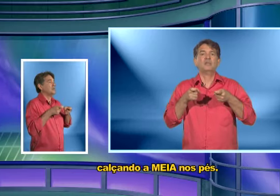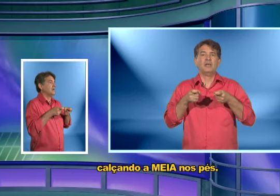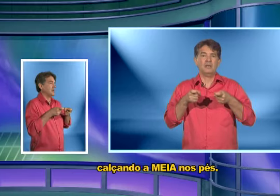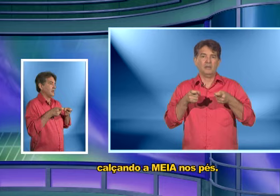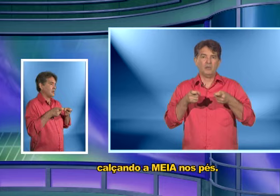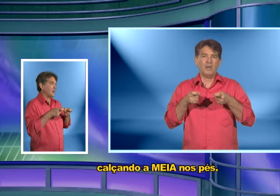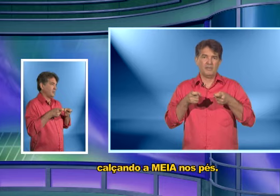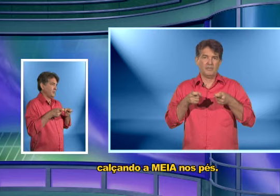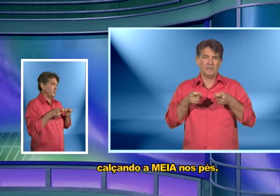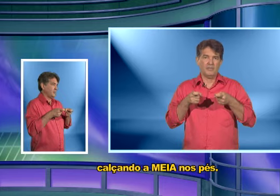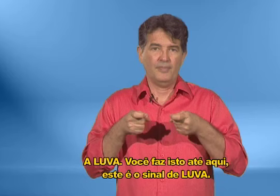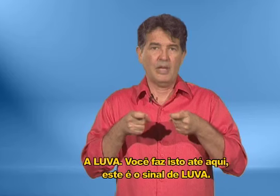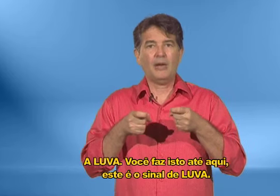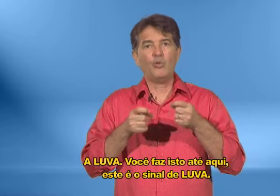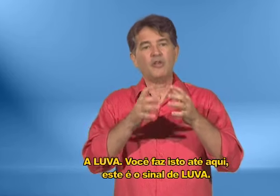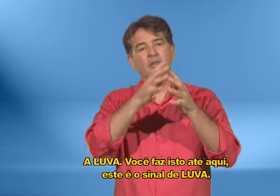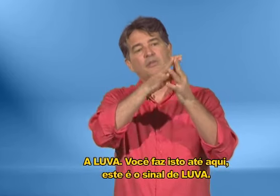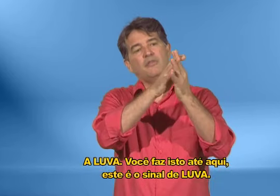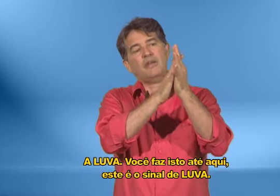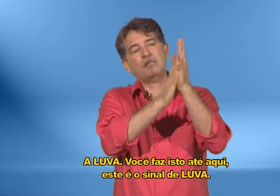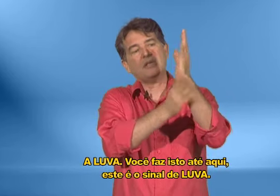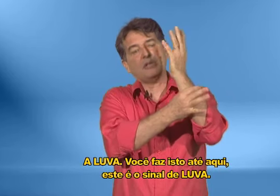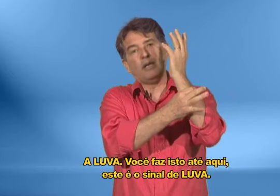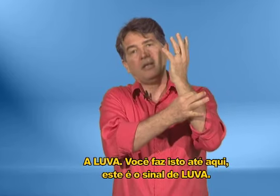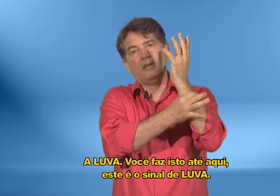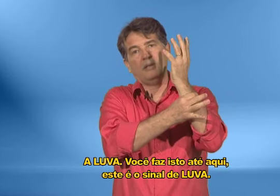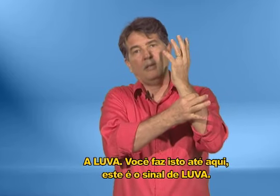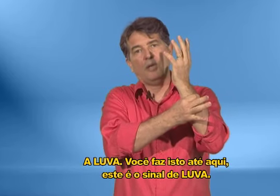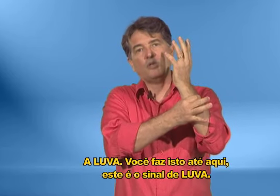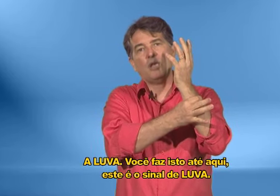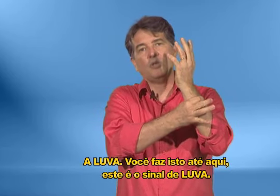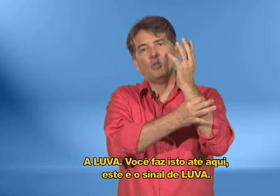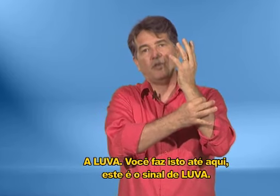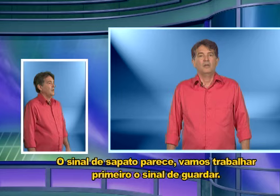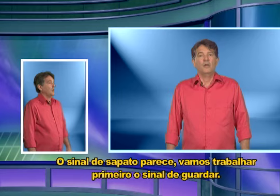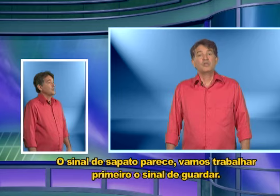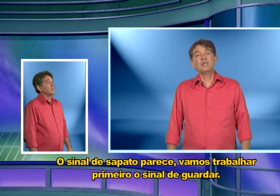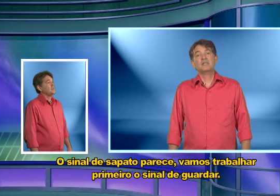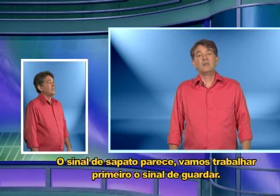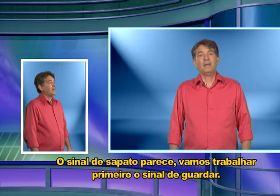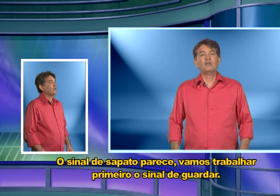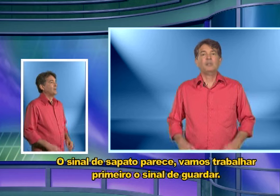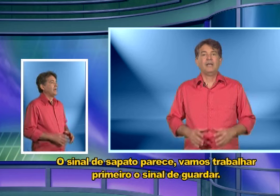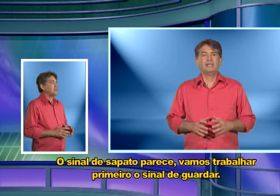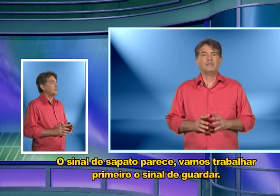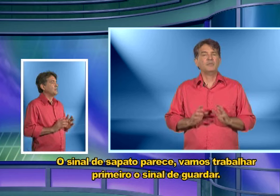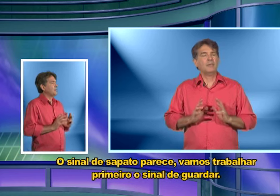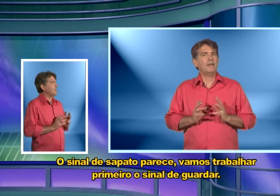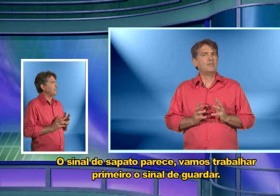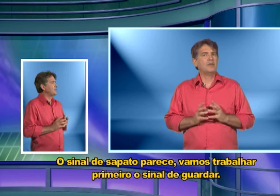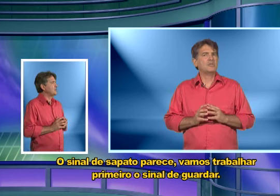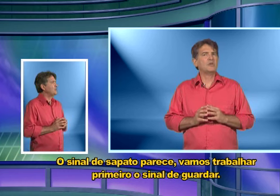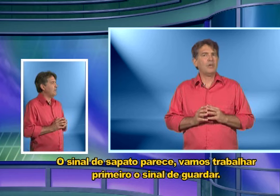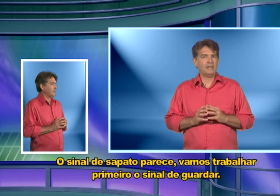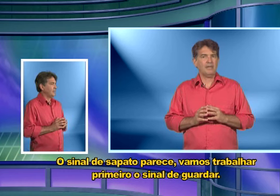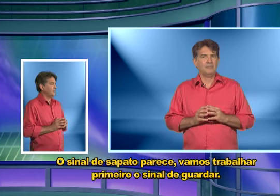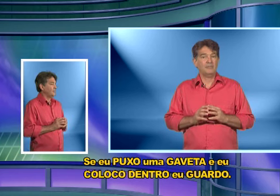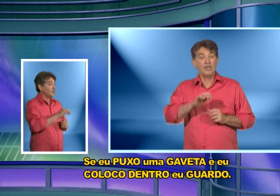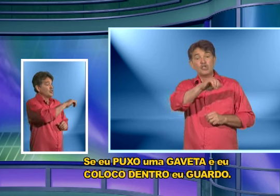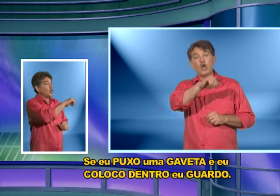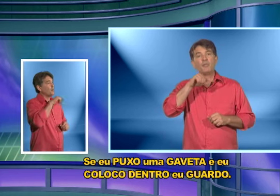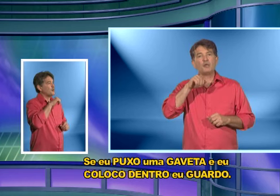calçando a meia nos pés. A luva, você faz isso e está aqui. É o sinal de luva. O sinal de sapato, parece, vamos trabalhar primeiro o sinal de